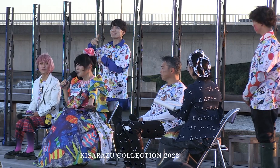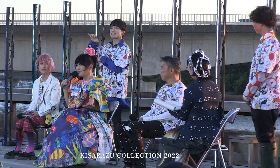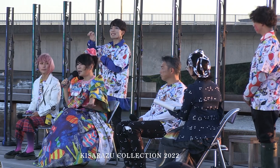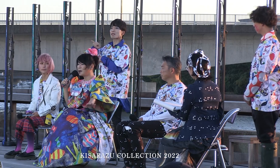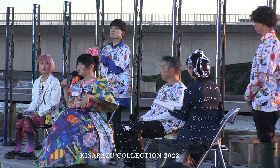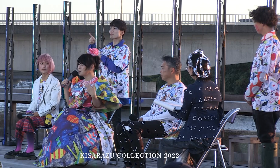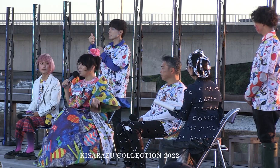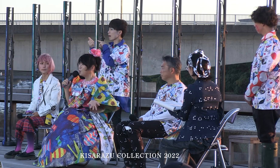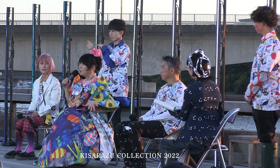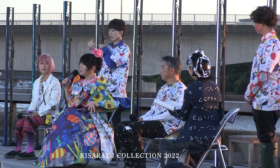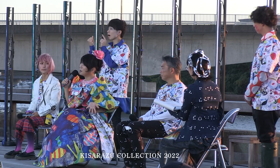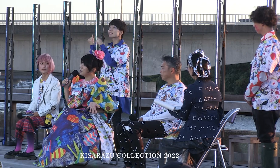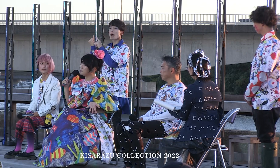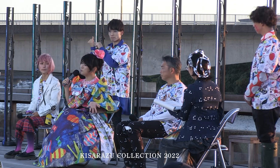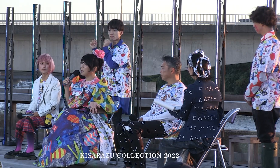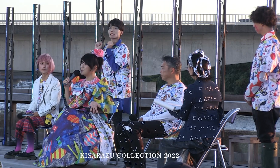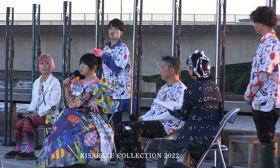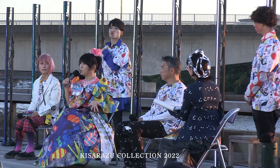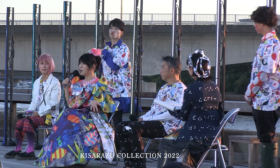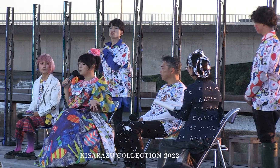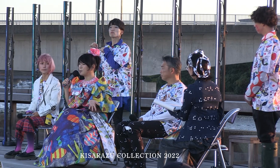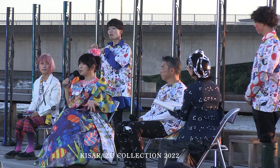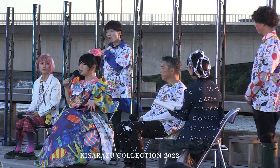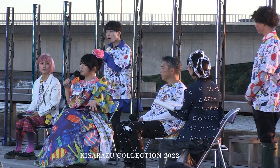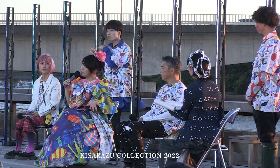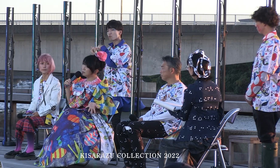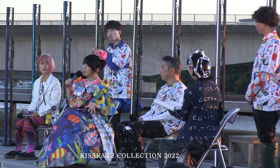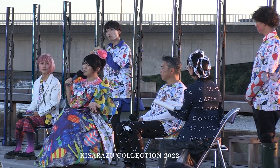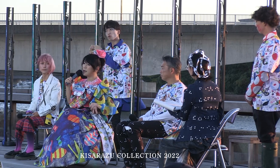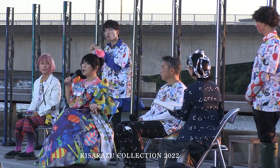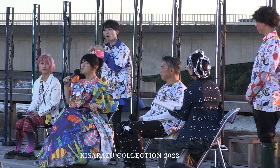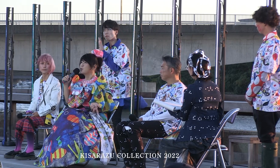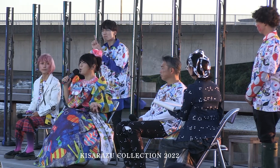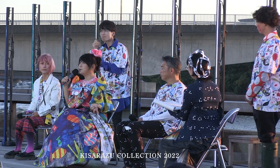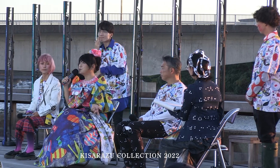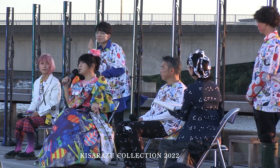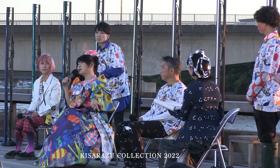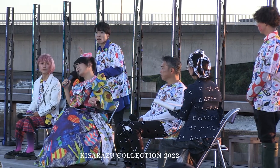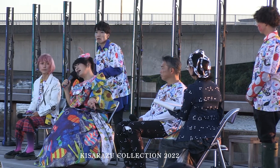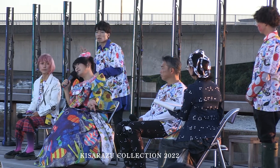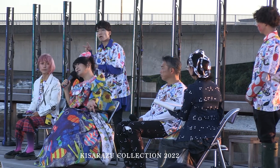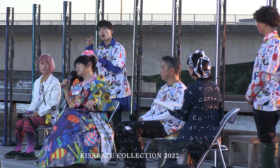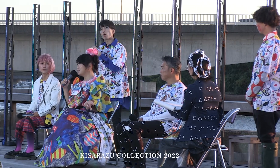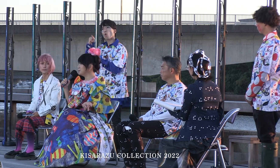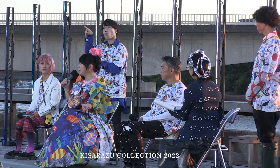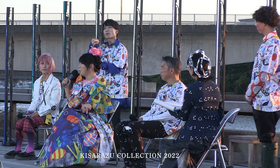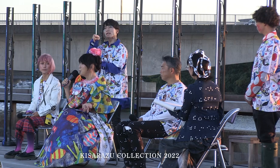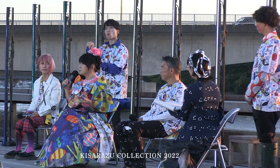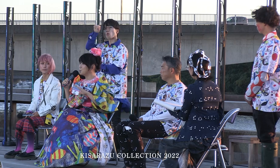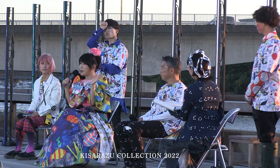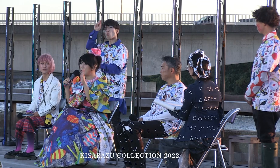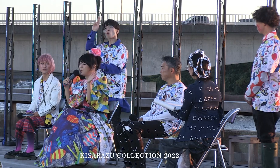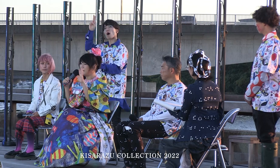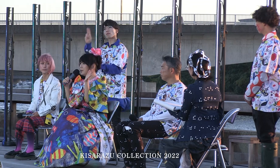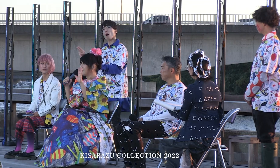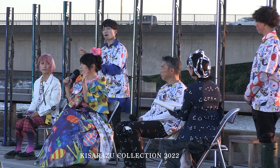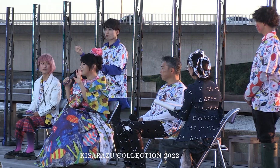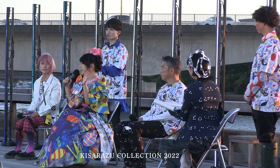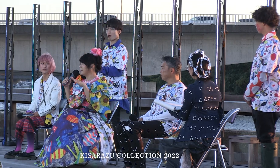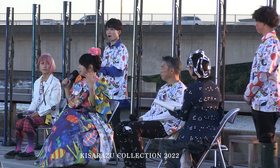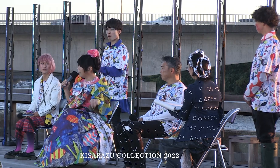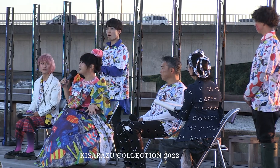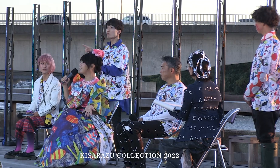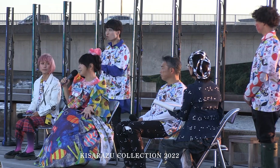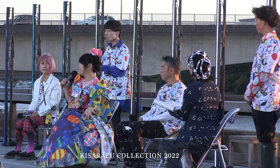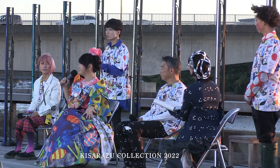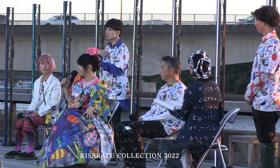ね。で彼女のなんか、まあ、障害の名前って何って聞いたら小人症かなって、自分でもそのカテゴリーには縛